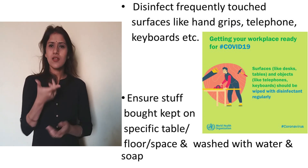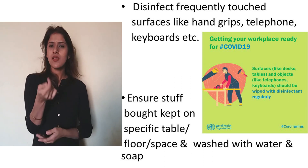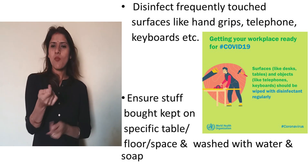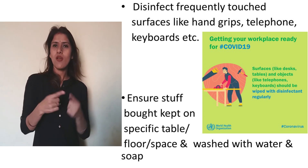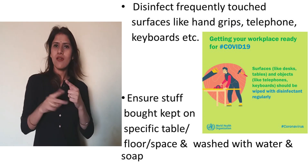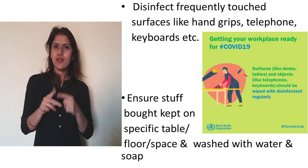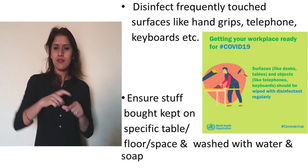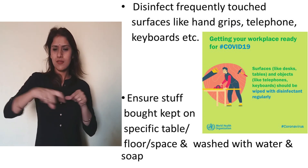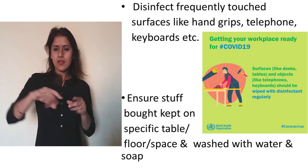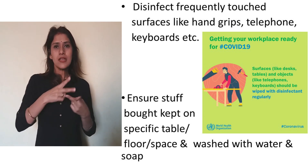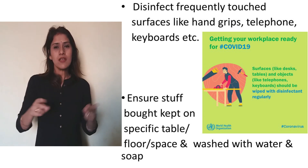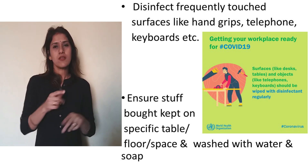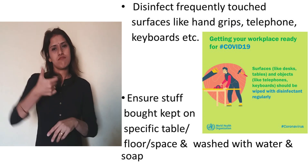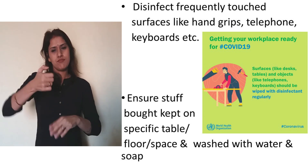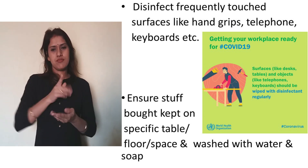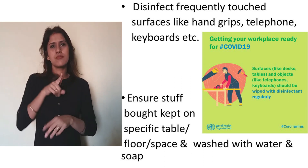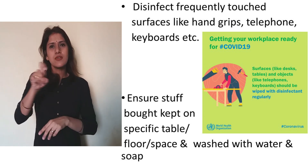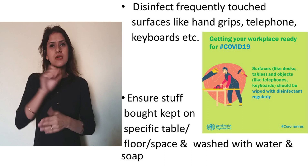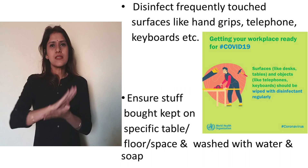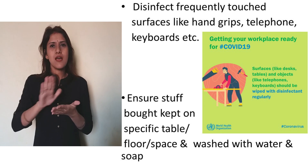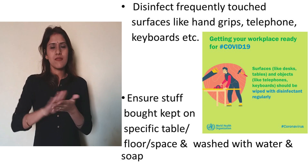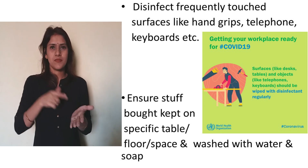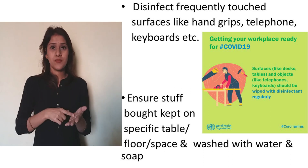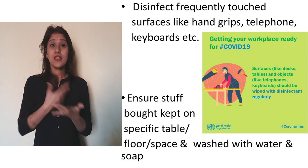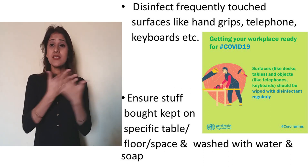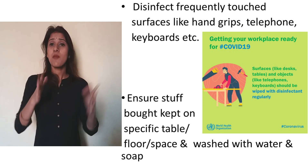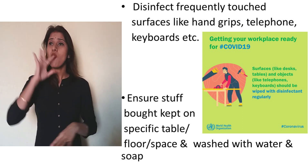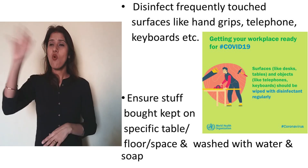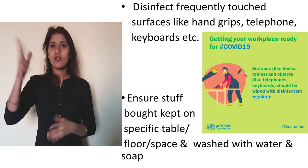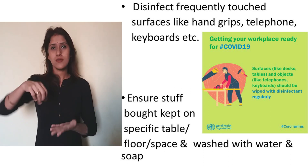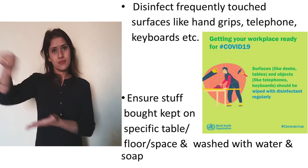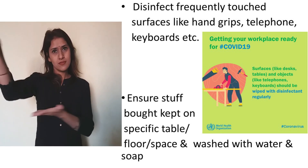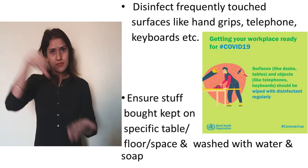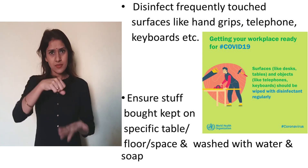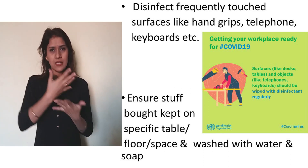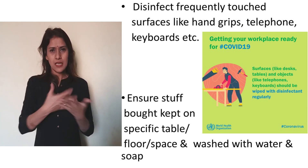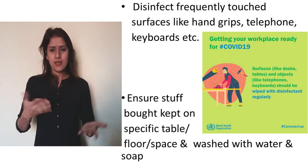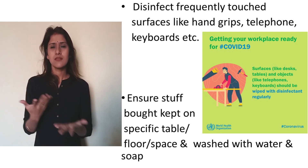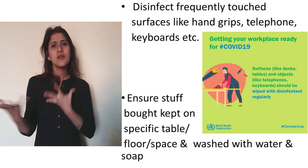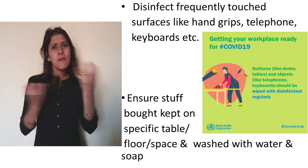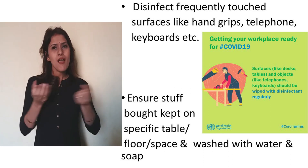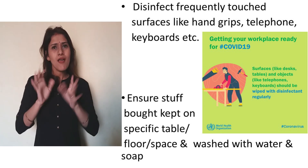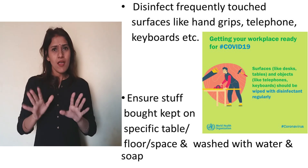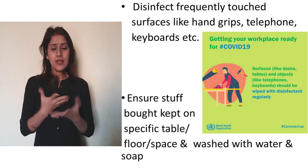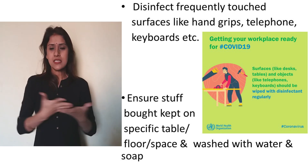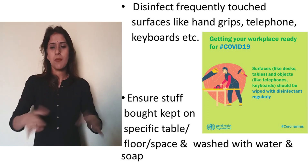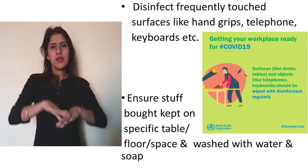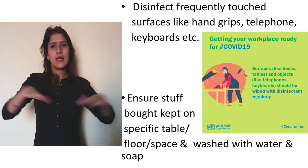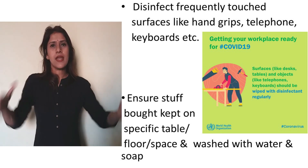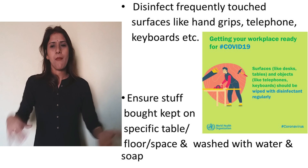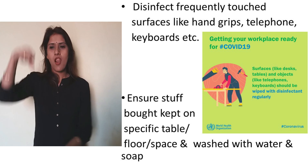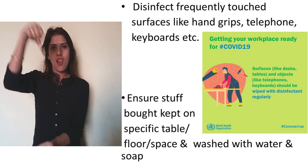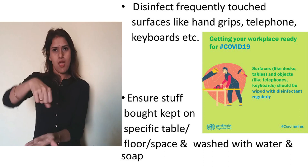कीबोर्ड को कीटनाशक से साफ करें। बाजार से लाए गए या घर पर डिलीवर हुए सामान को एक खास जगह या टेबल